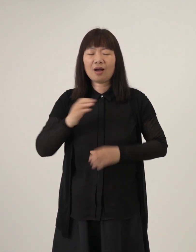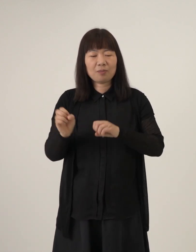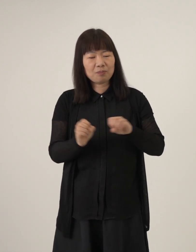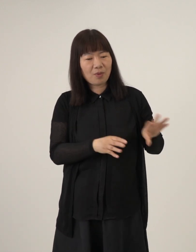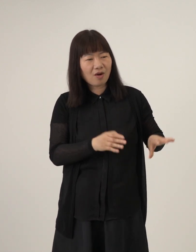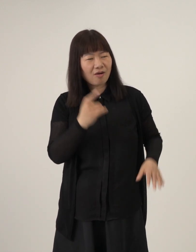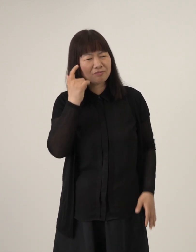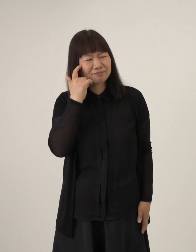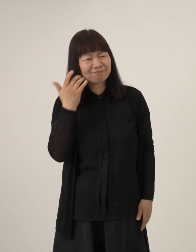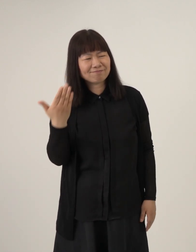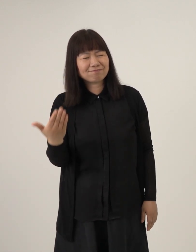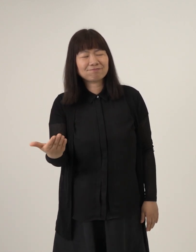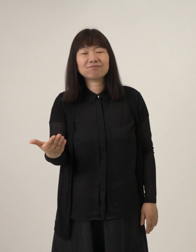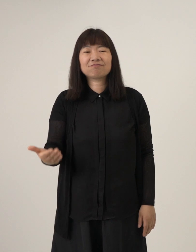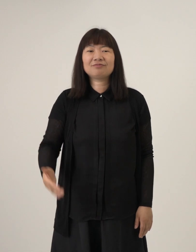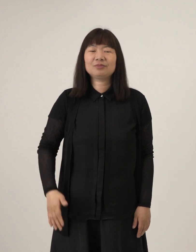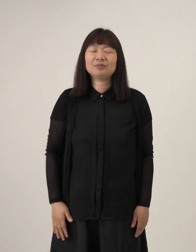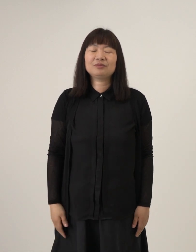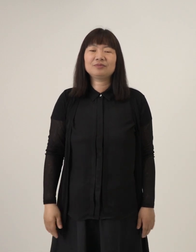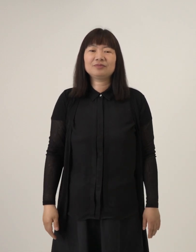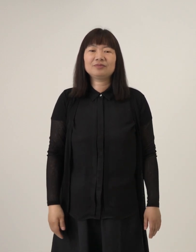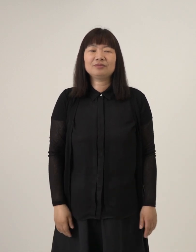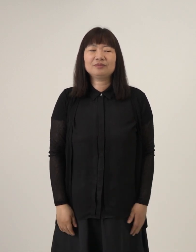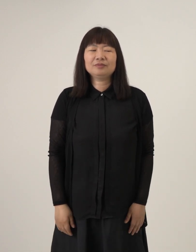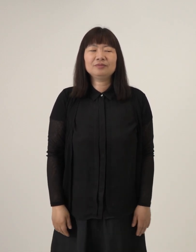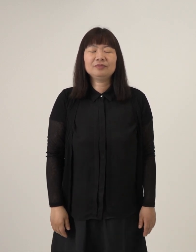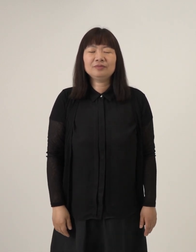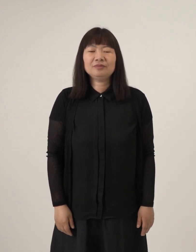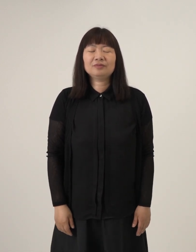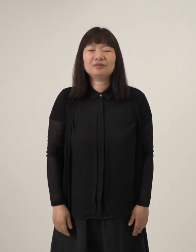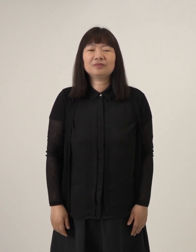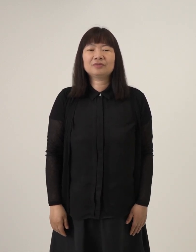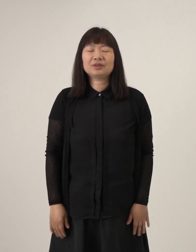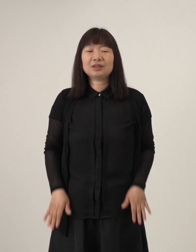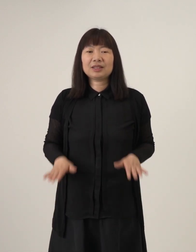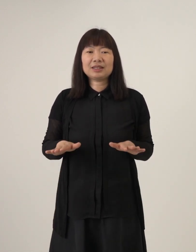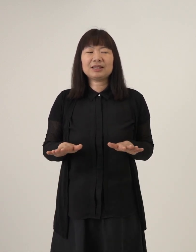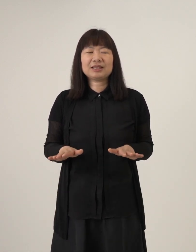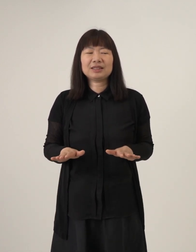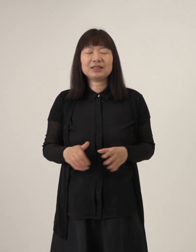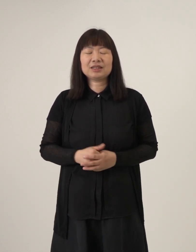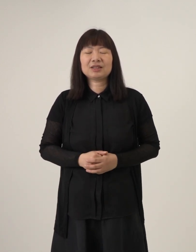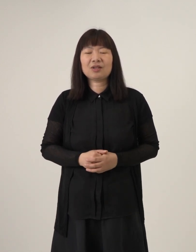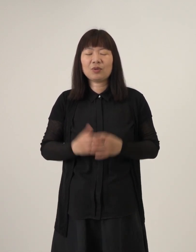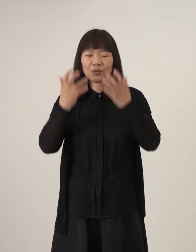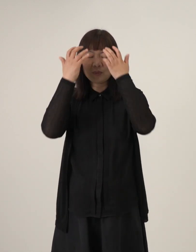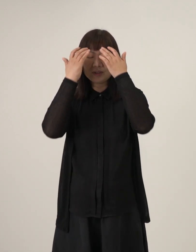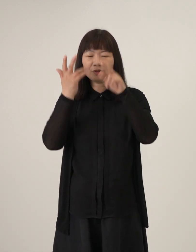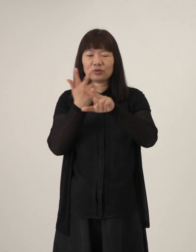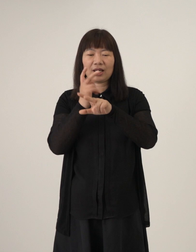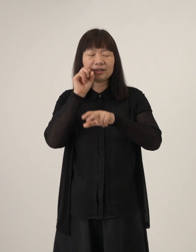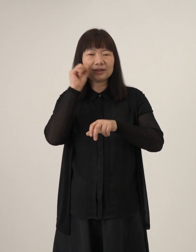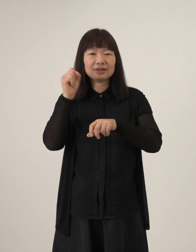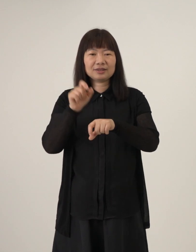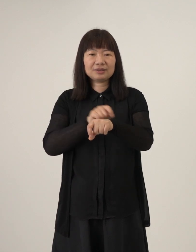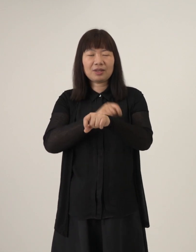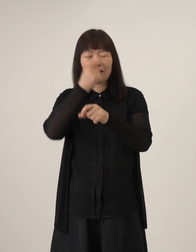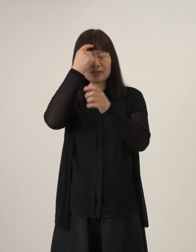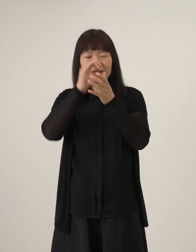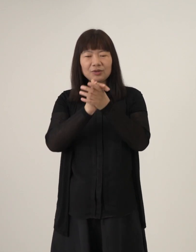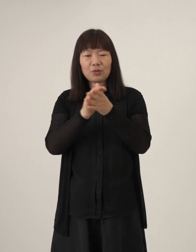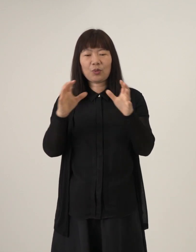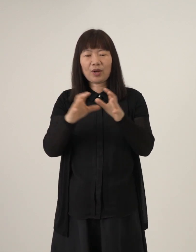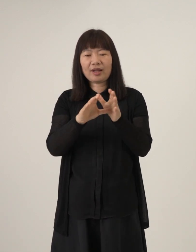버리셨나이까 이런 표현을 써요. 근데 이번 그 고난주간 특세 주제가